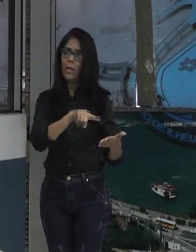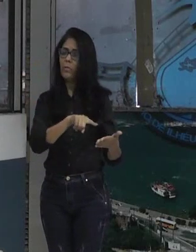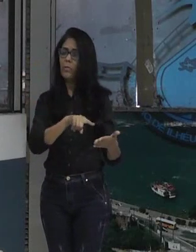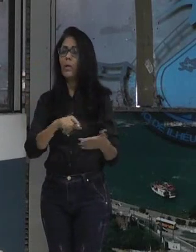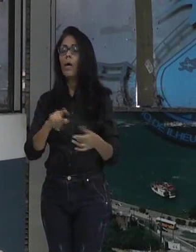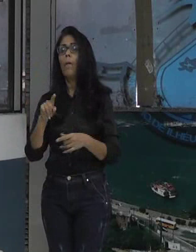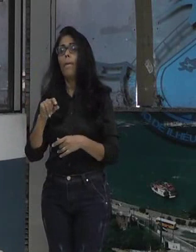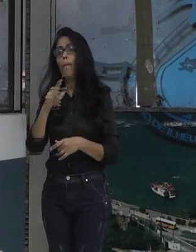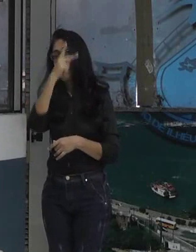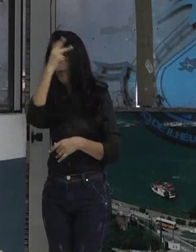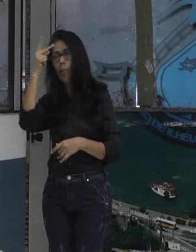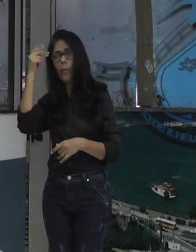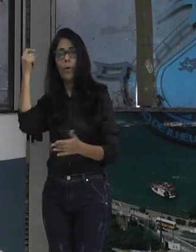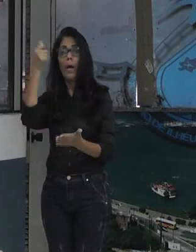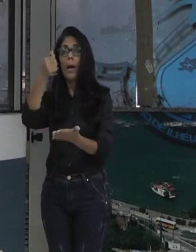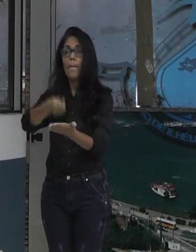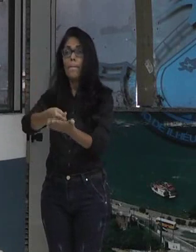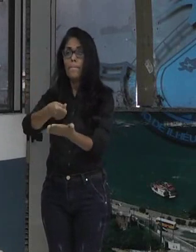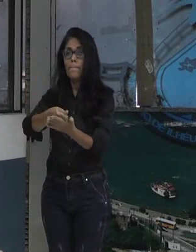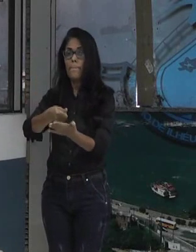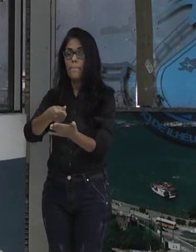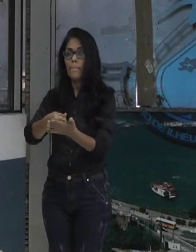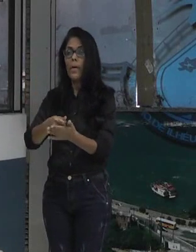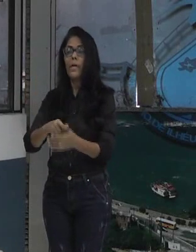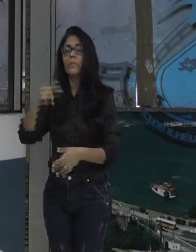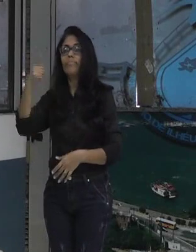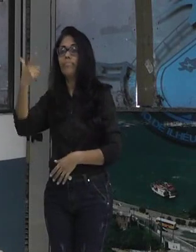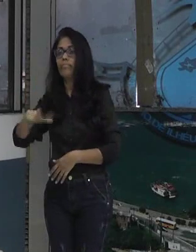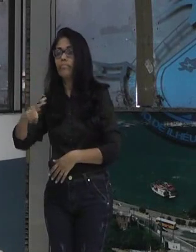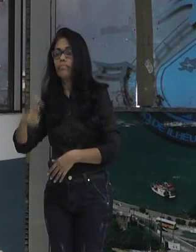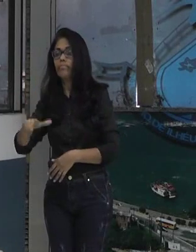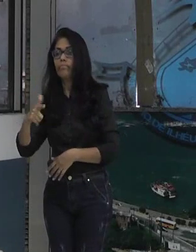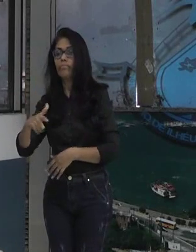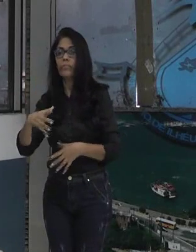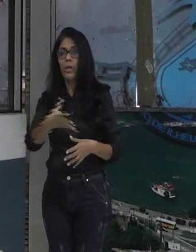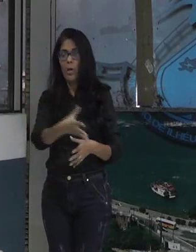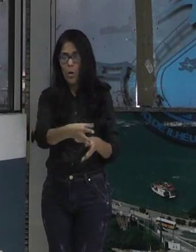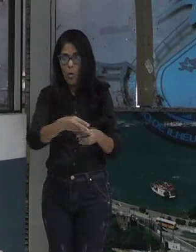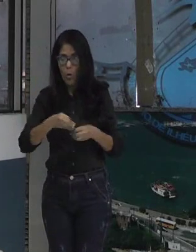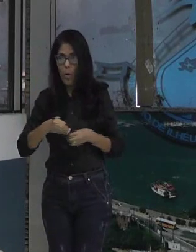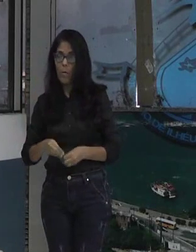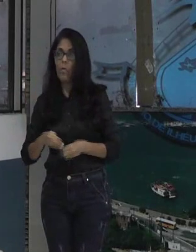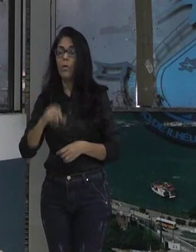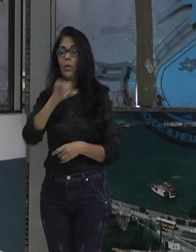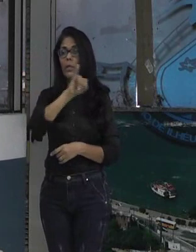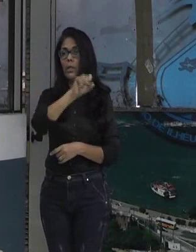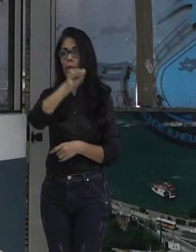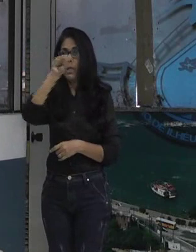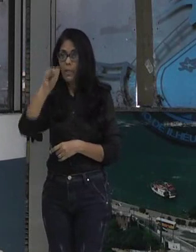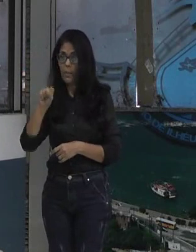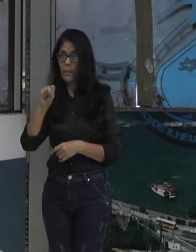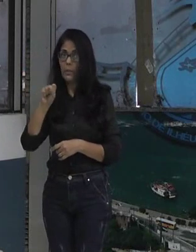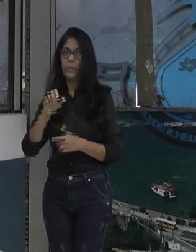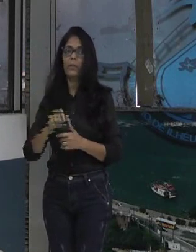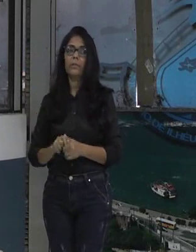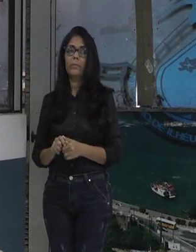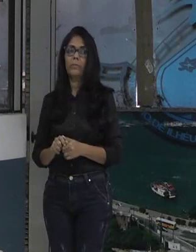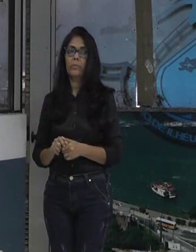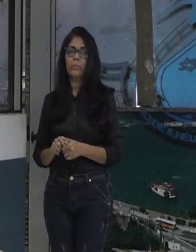da prefeitura, não tem recolhimento de ISS. Por isso que os processos administrativos que estão no